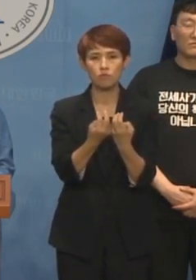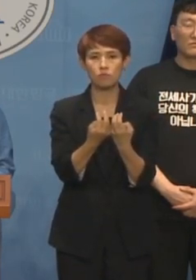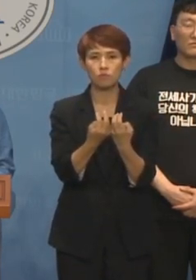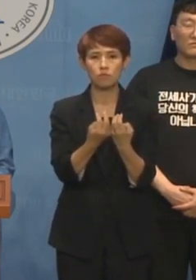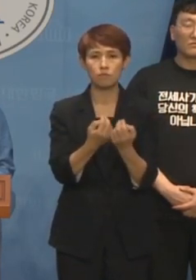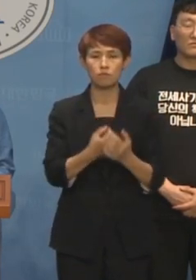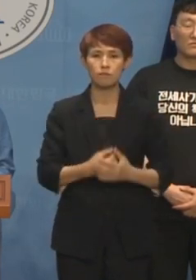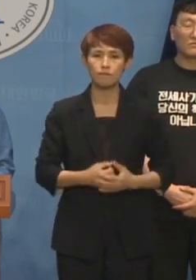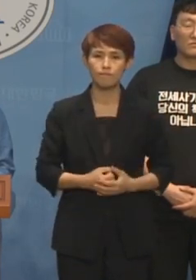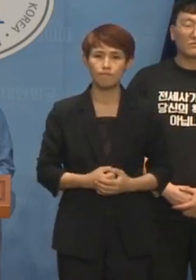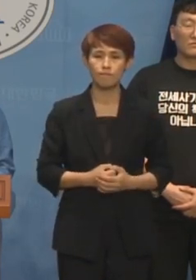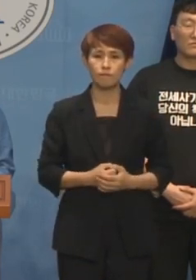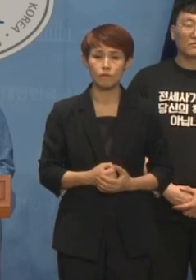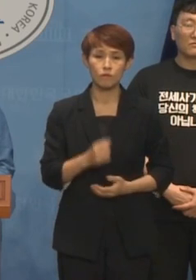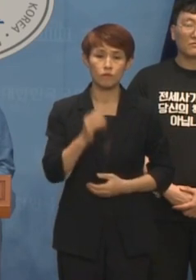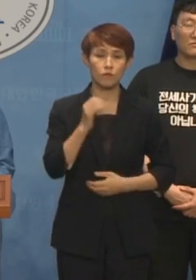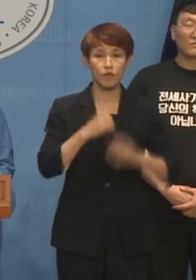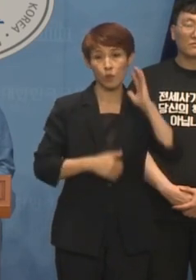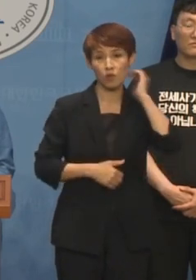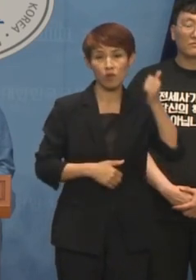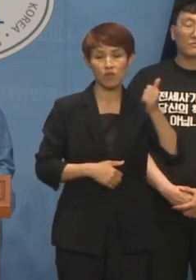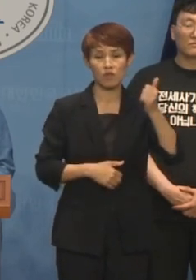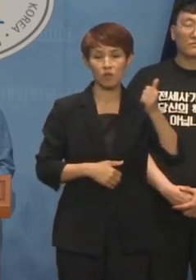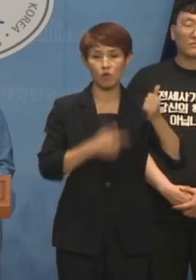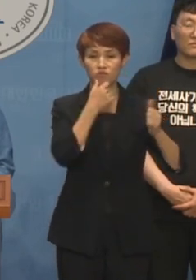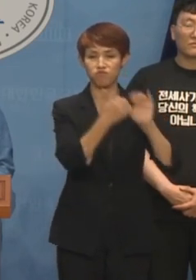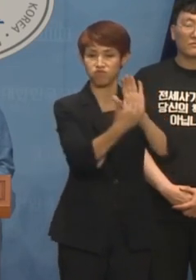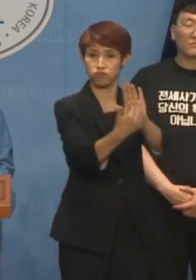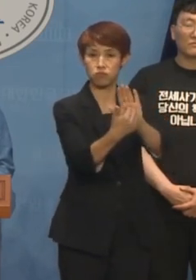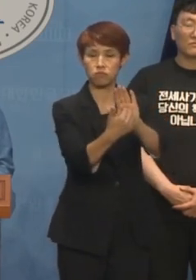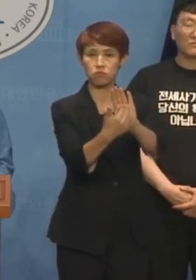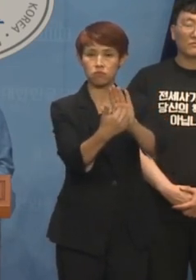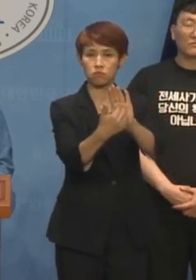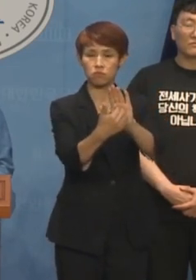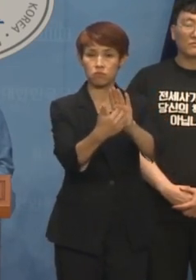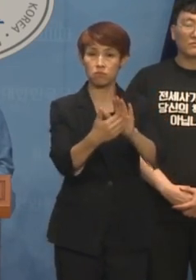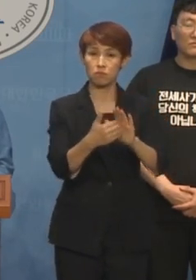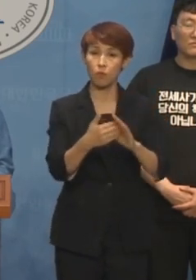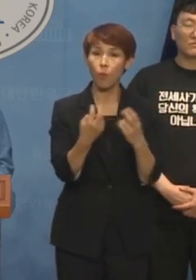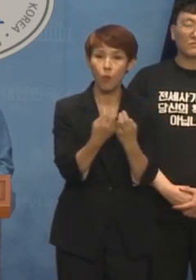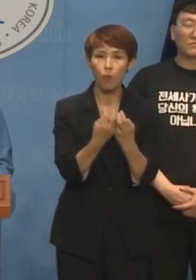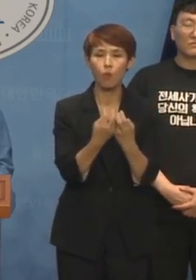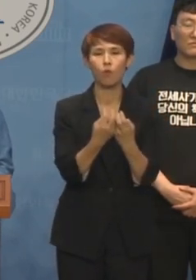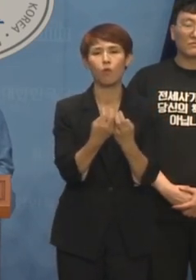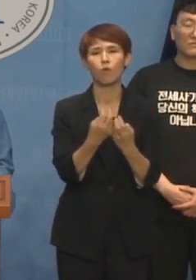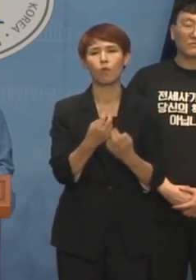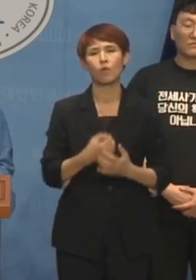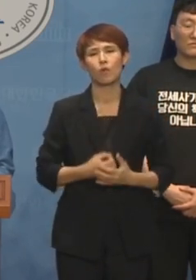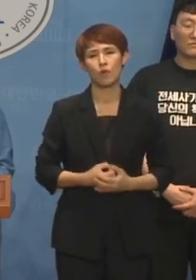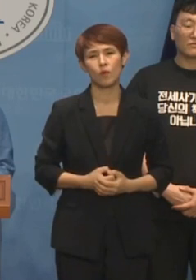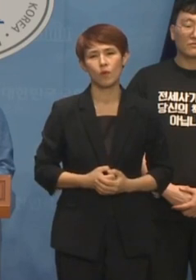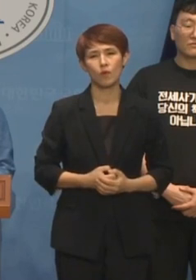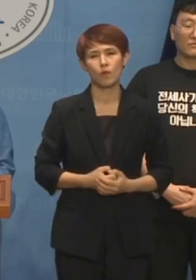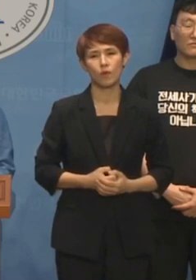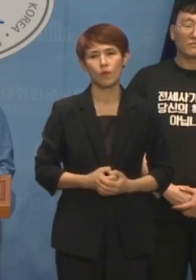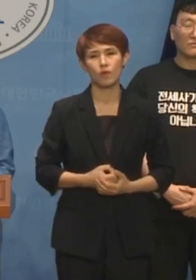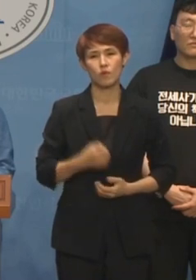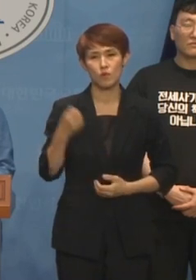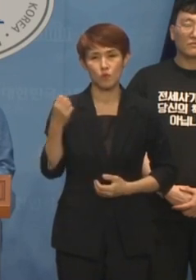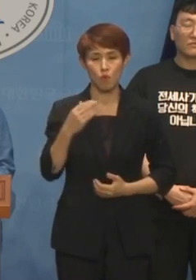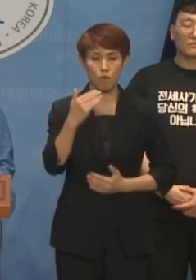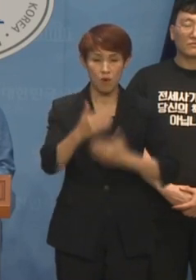통과되고 대통령이 거부권을 행사할 경우에 제2 절차를 진행할 수가